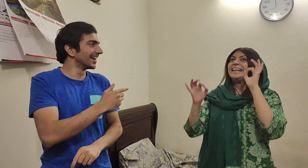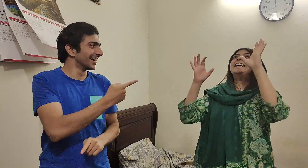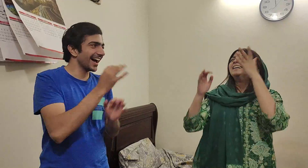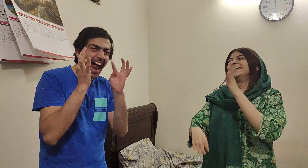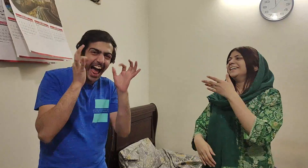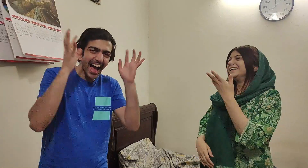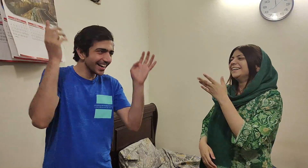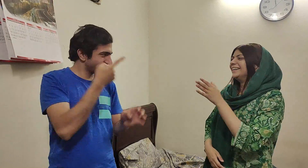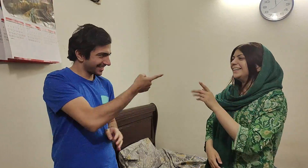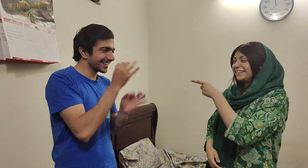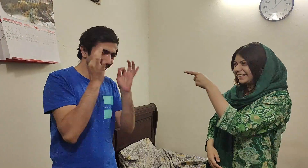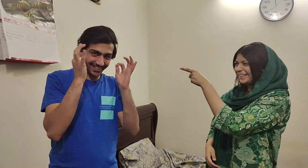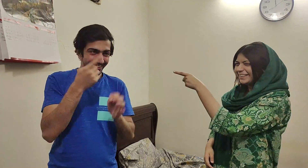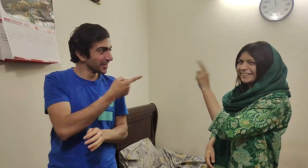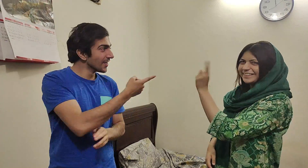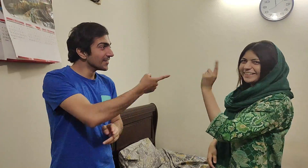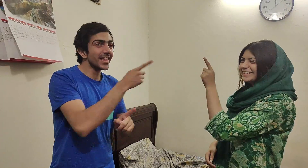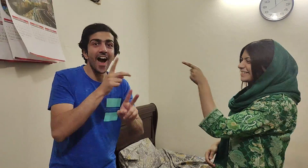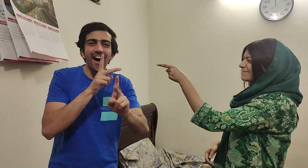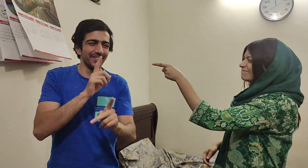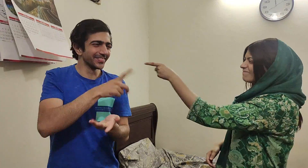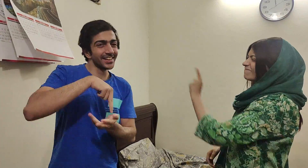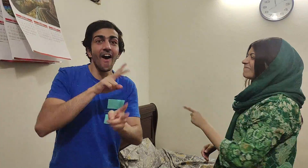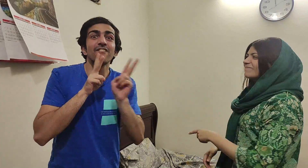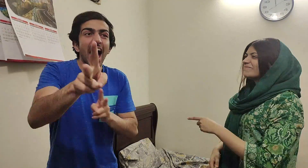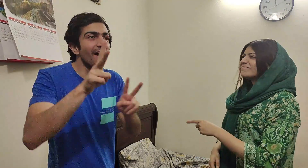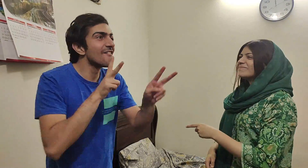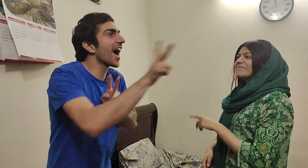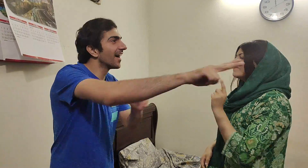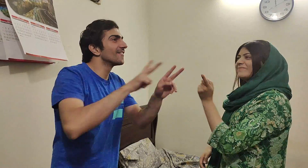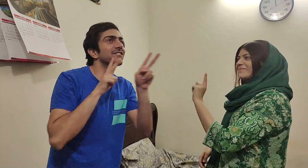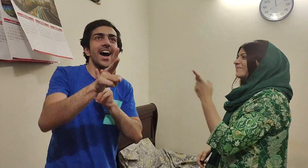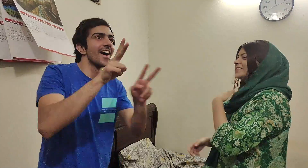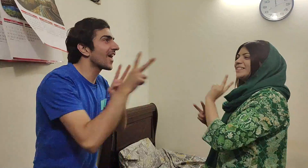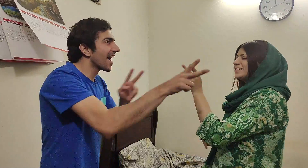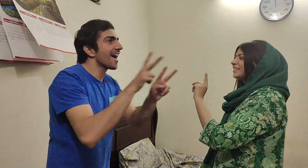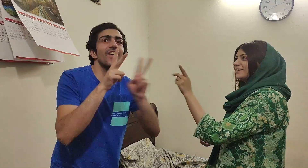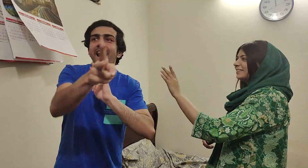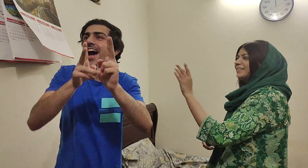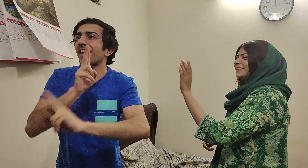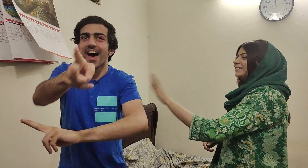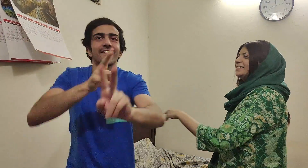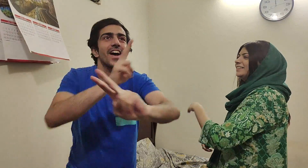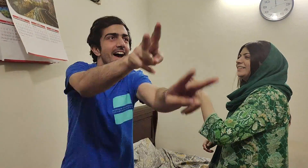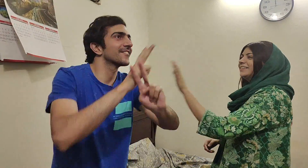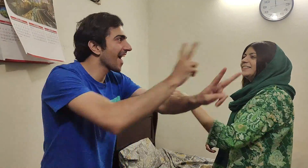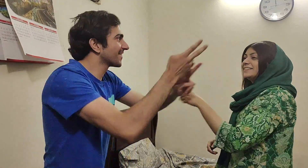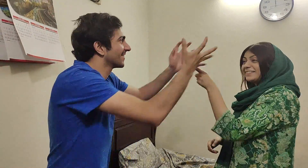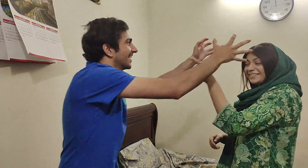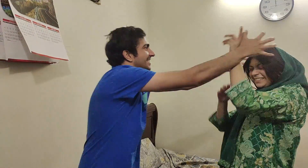तुमने गुस्सा किया था पहले? नहीं जी, पहले तुम गुस्सा कर रही थी इसीलिए, और जोर से चिल्ला रही थी, बिल्कुल चिल्लाए